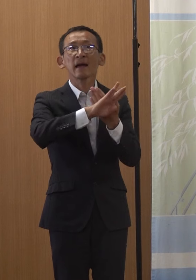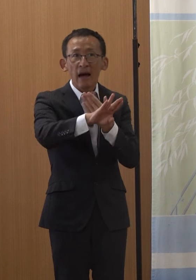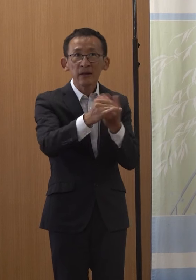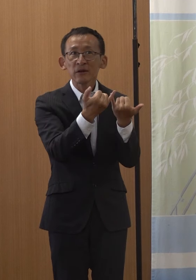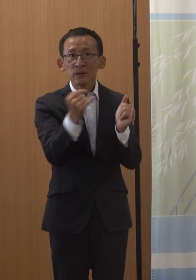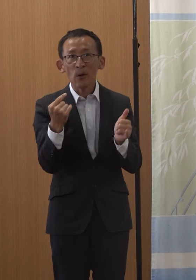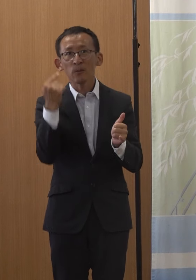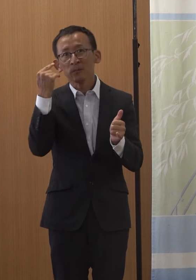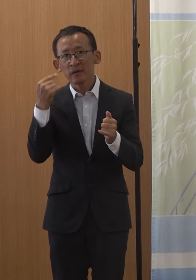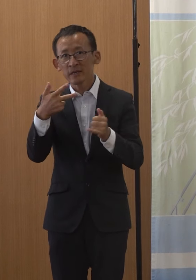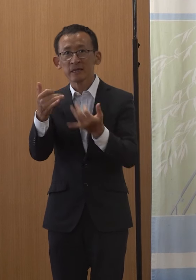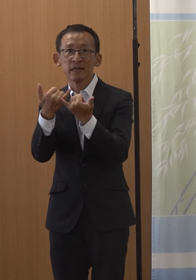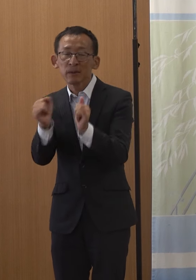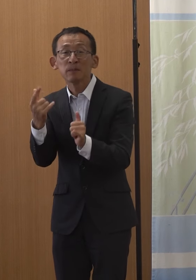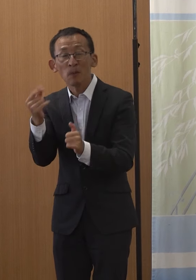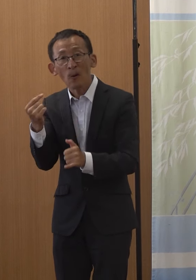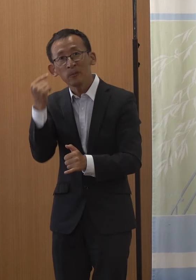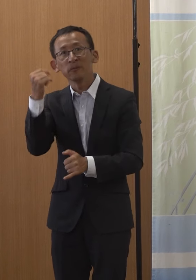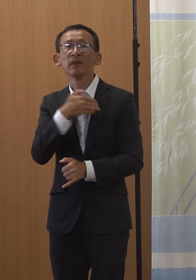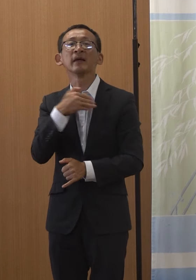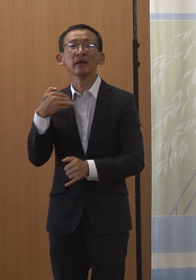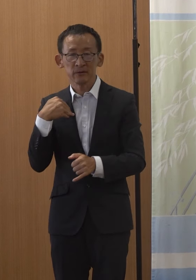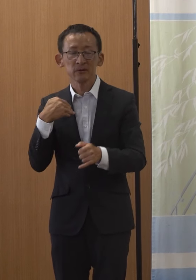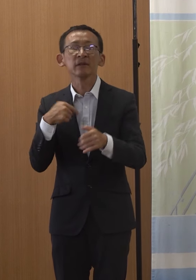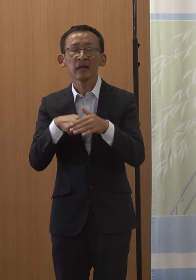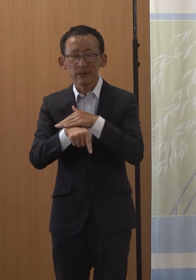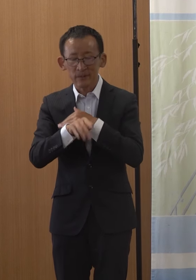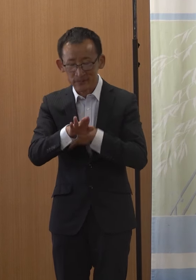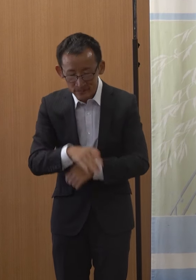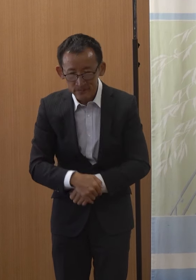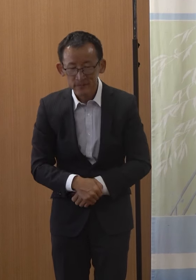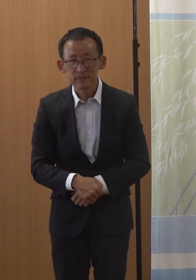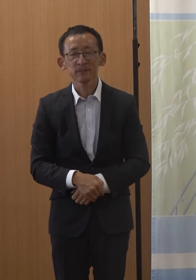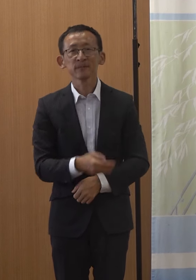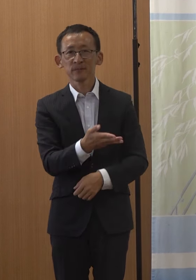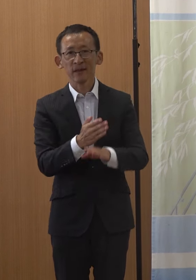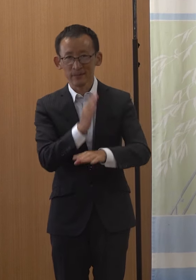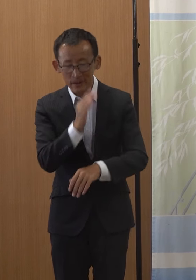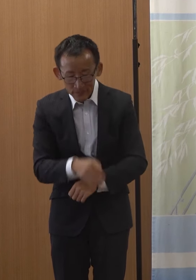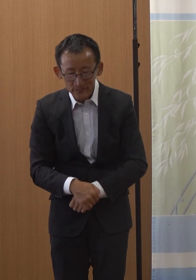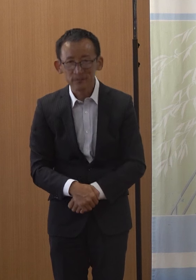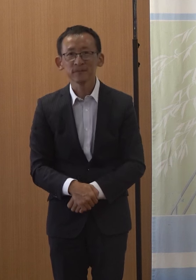この場所で設置させていただいております。 ありがとうございます。